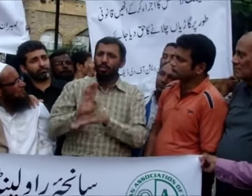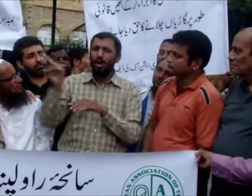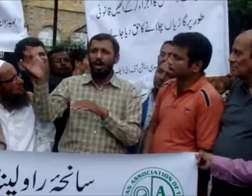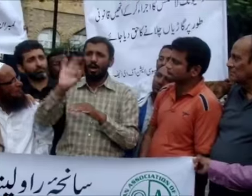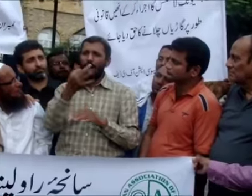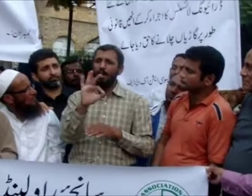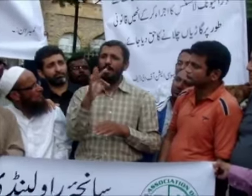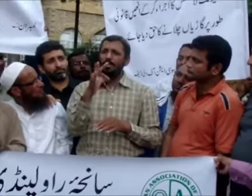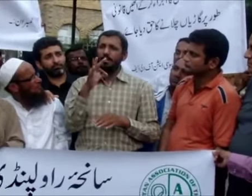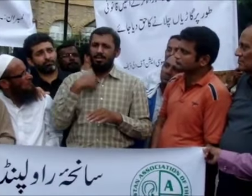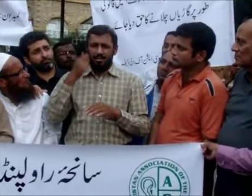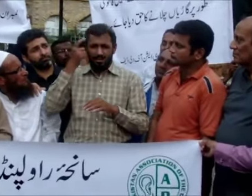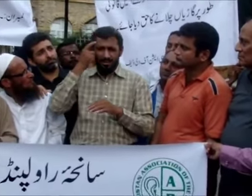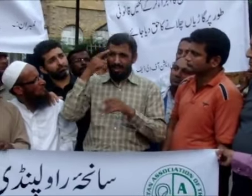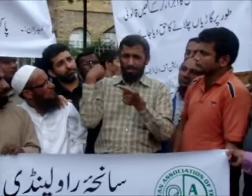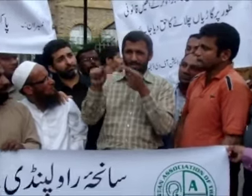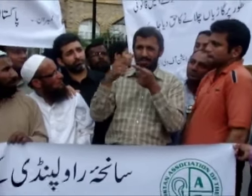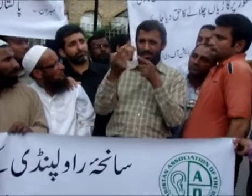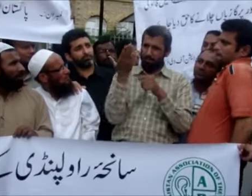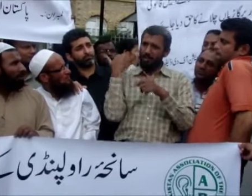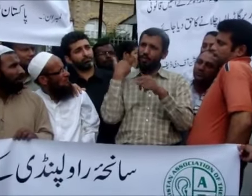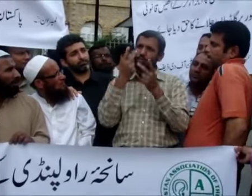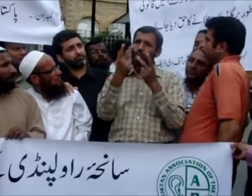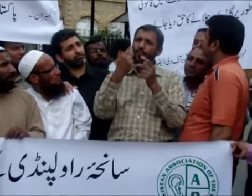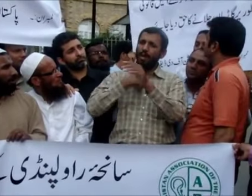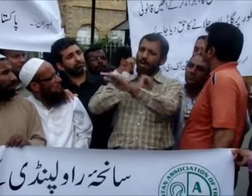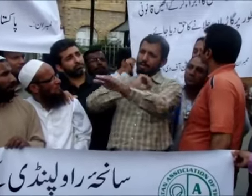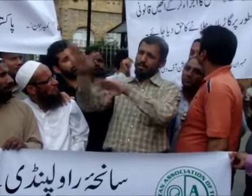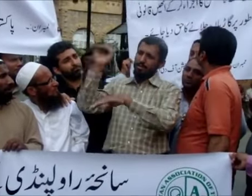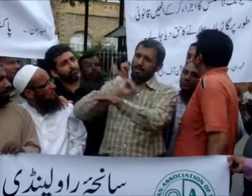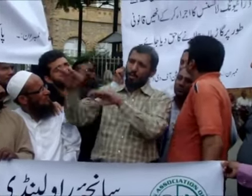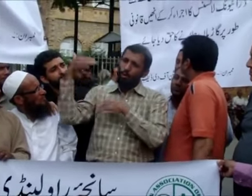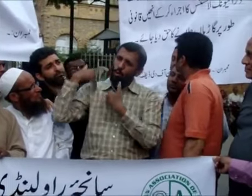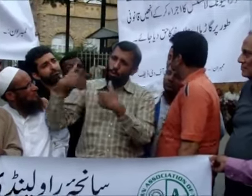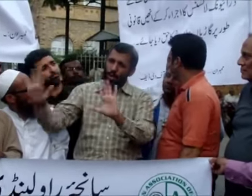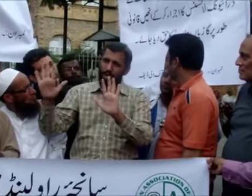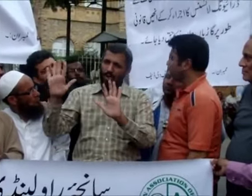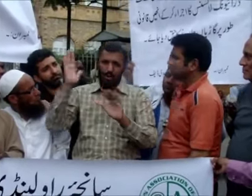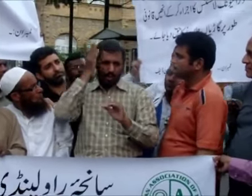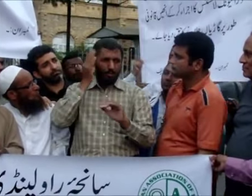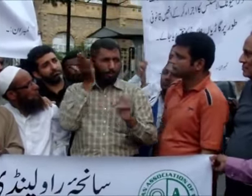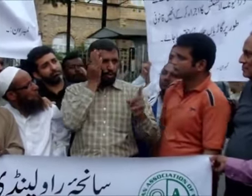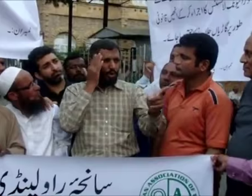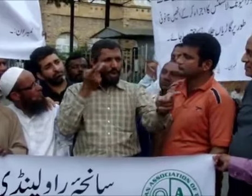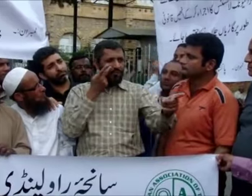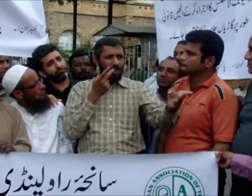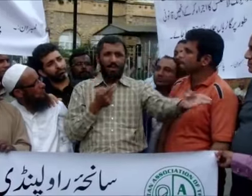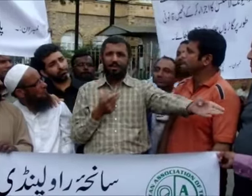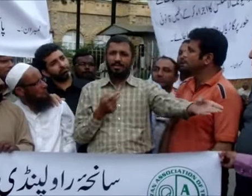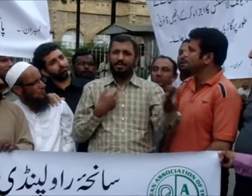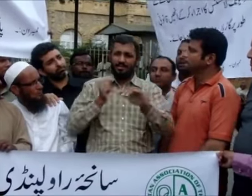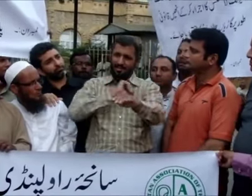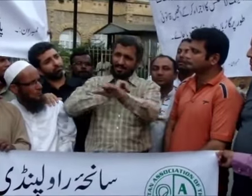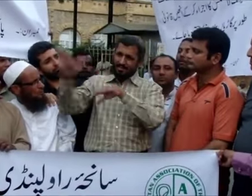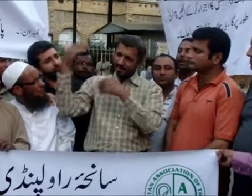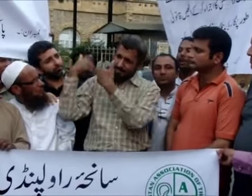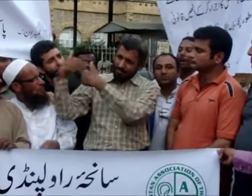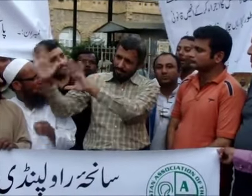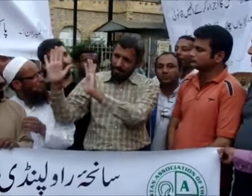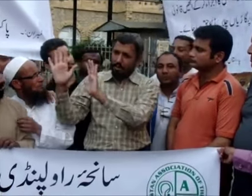आप ऐसा करें कि अगले इतवार के दिन मेरे साथ चले, वो जो बड़ी नमाजें पढ़ता